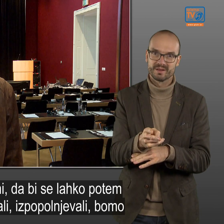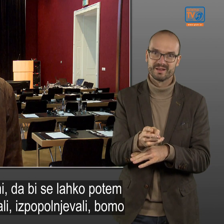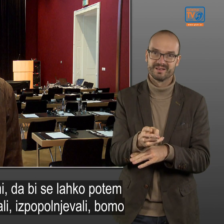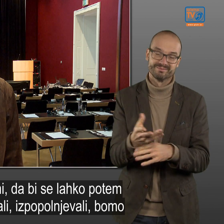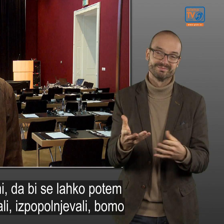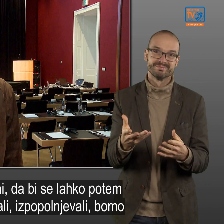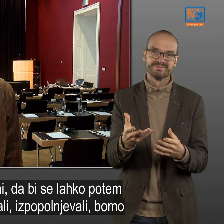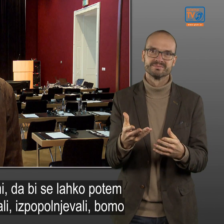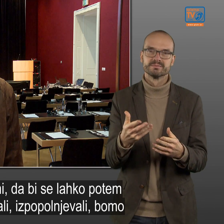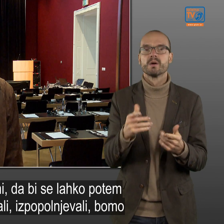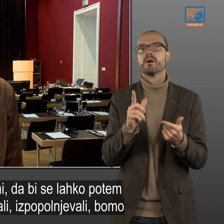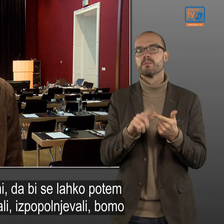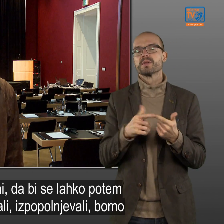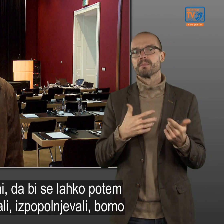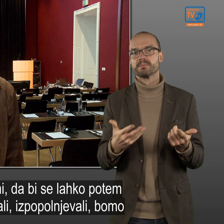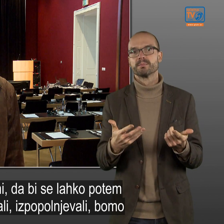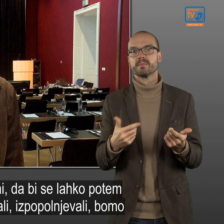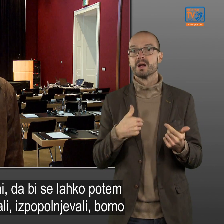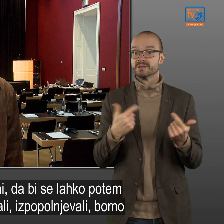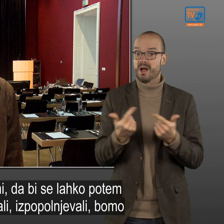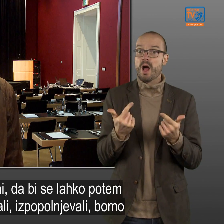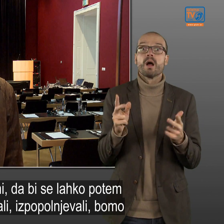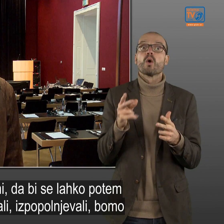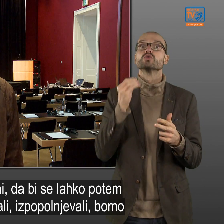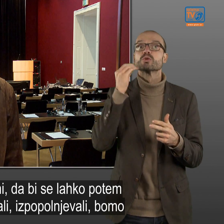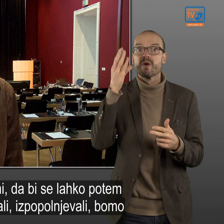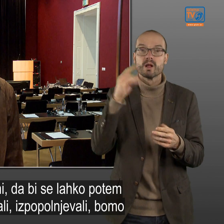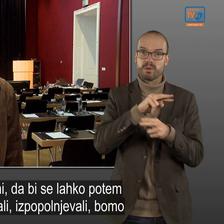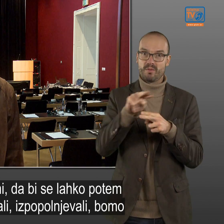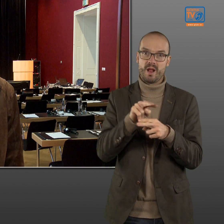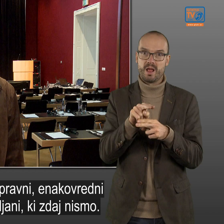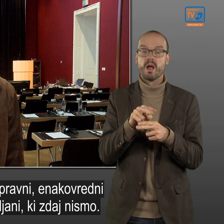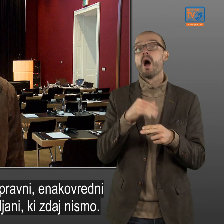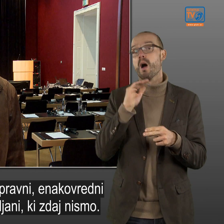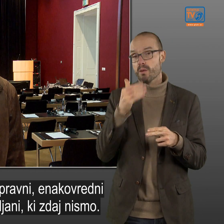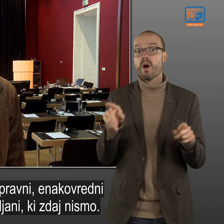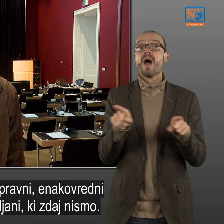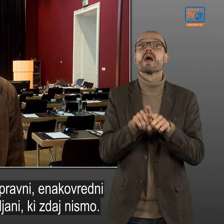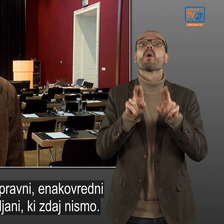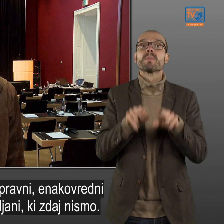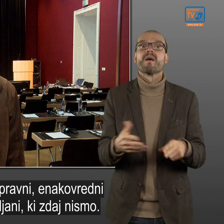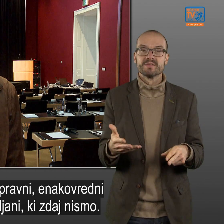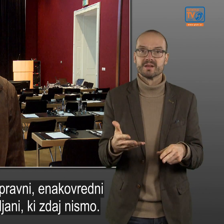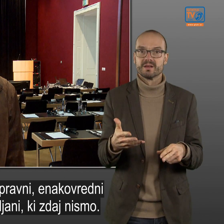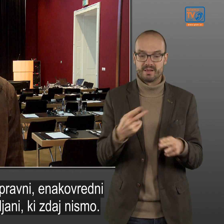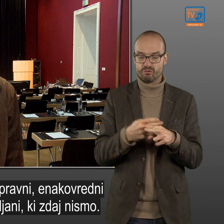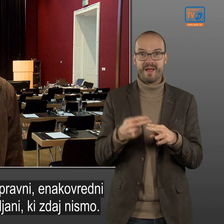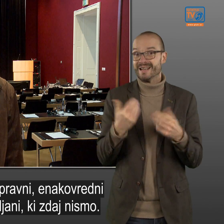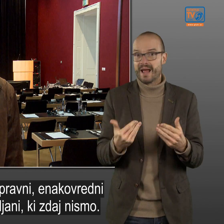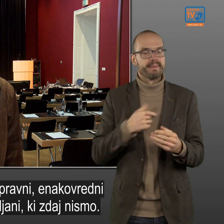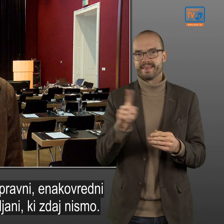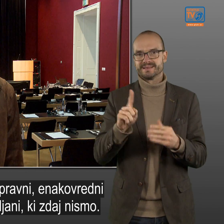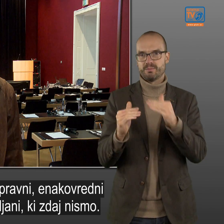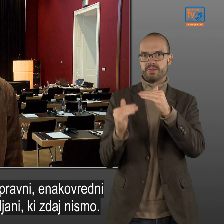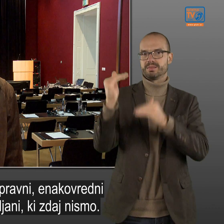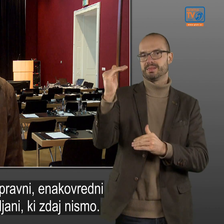da potem bomo lahko se izobraževali, izpopolnjevali, bomo enakopravni, enakovredni državljani, ko zdaj